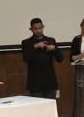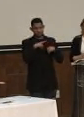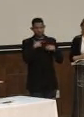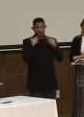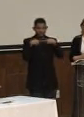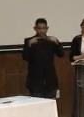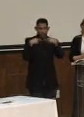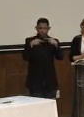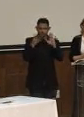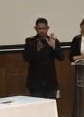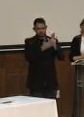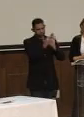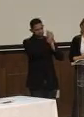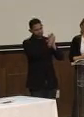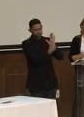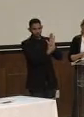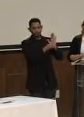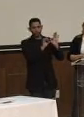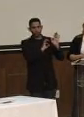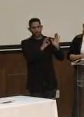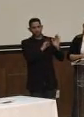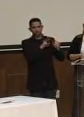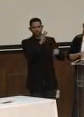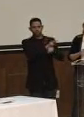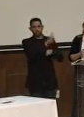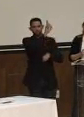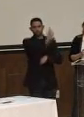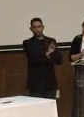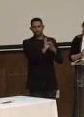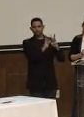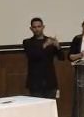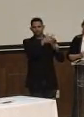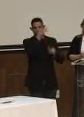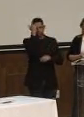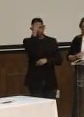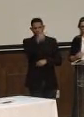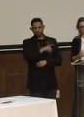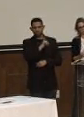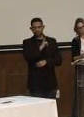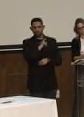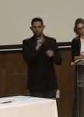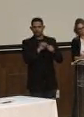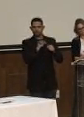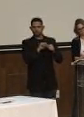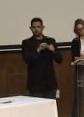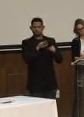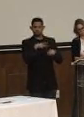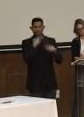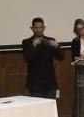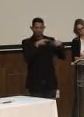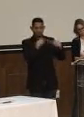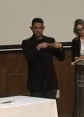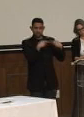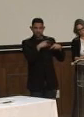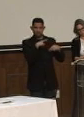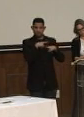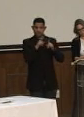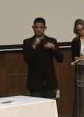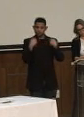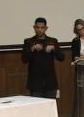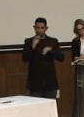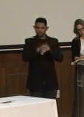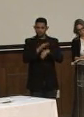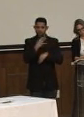foram apresentadas, boletins. É um direito que toda a pessoa tem de fazer a reclamação, mas eu preciso